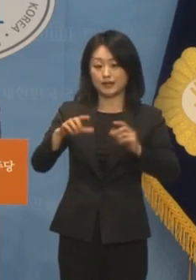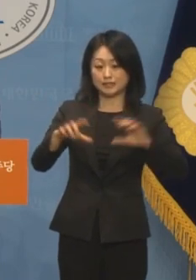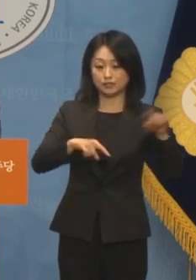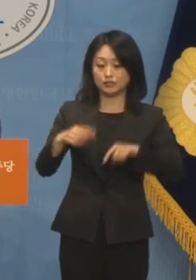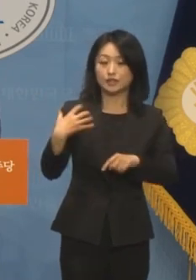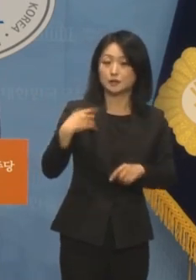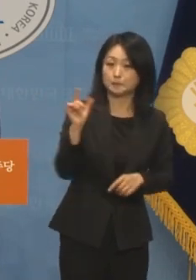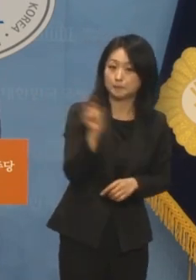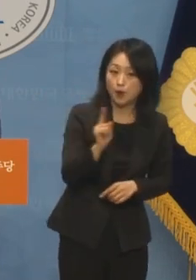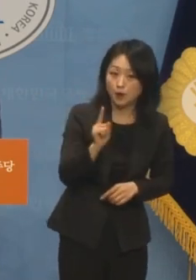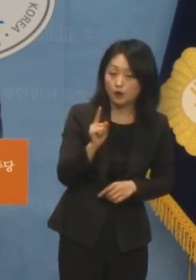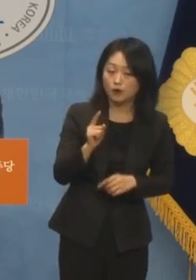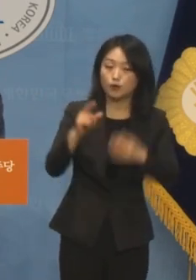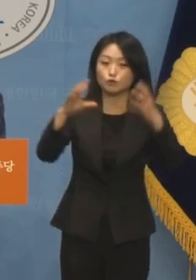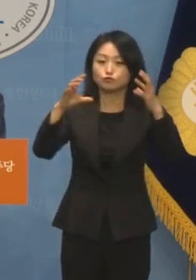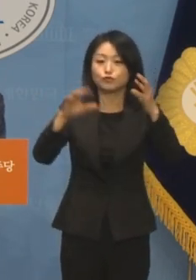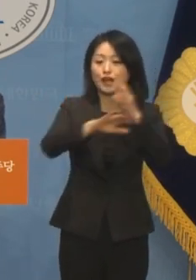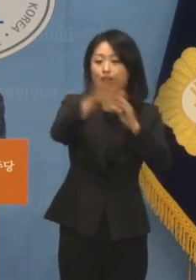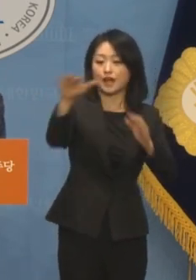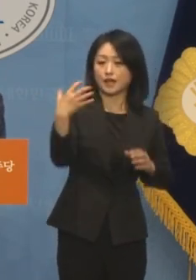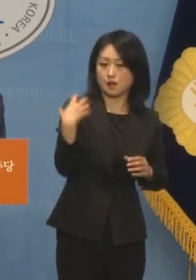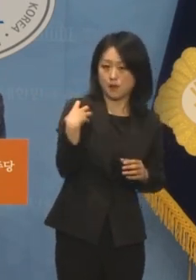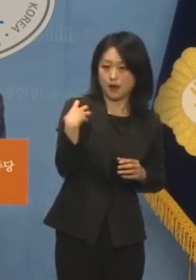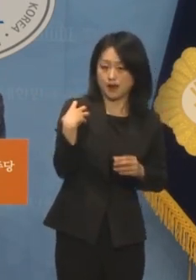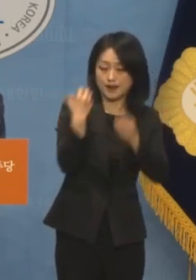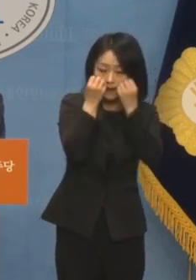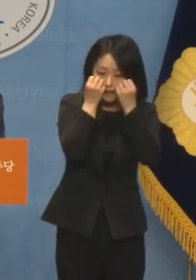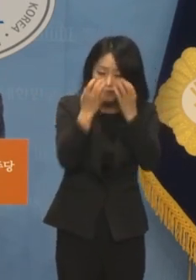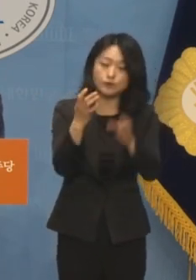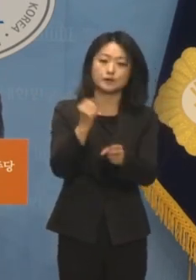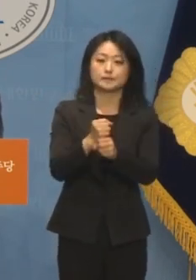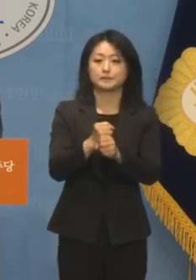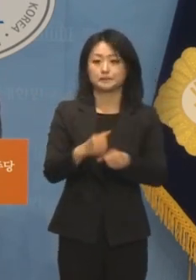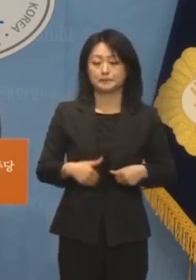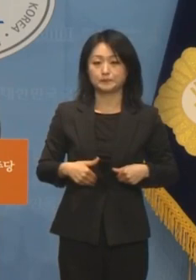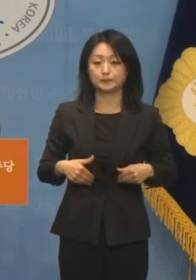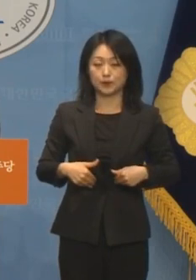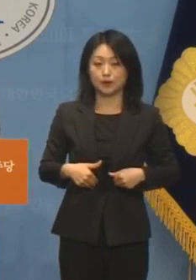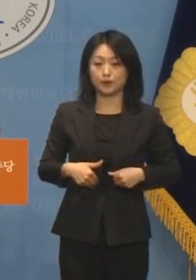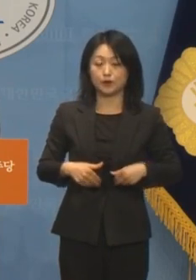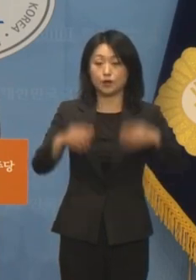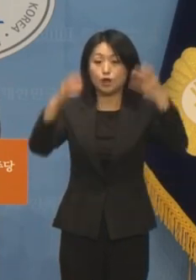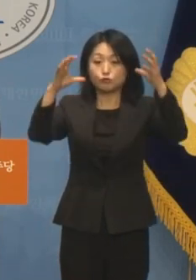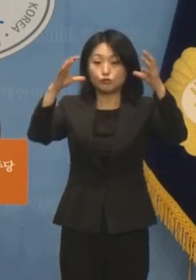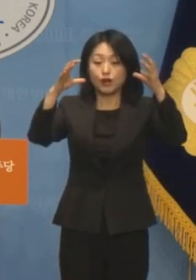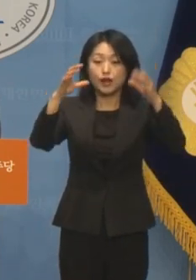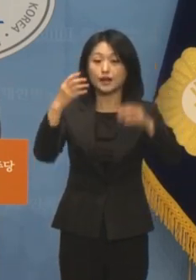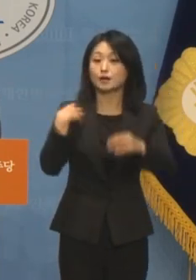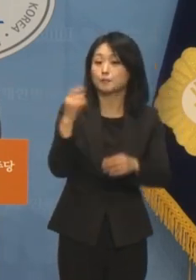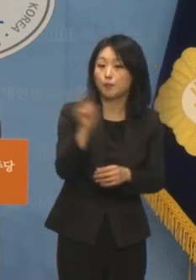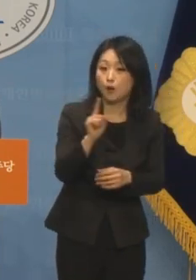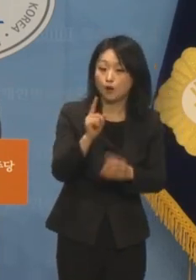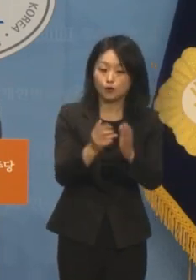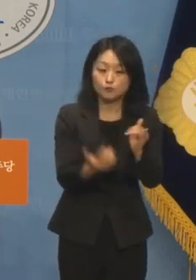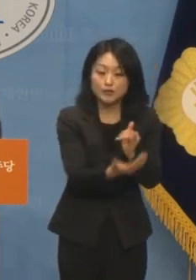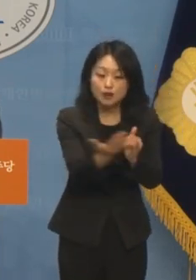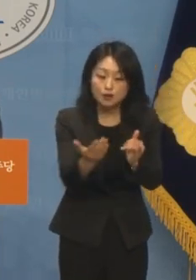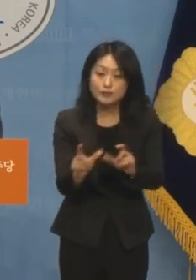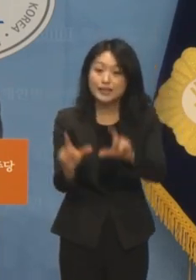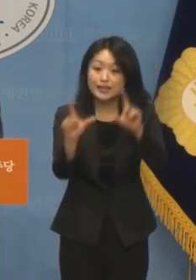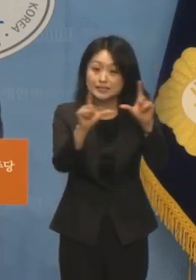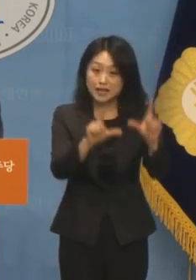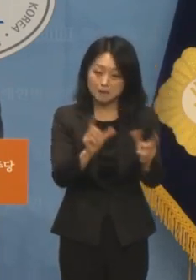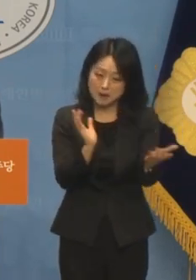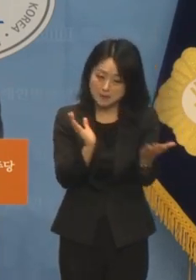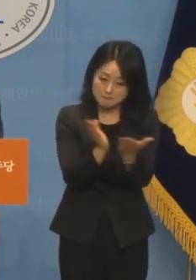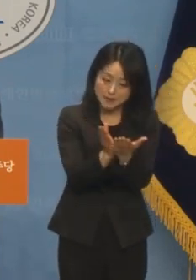소임은 국가의 역할을 새롭게 세우는 것입니다. 국가는 국민의 인간다운 삶에 대한